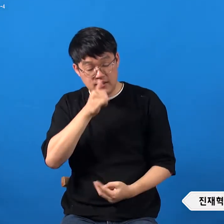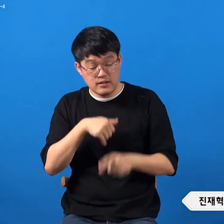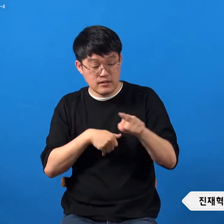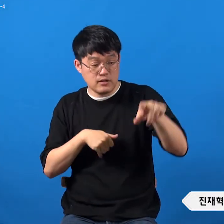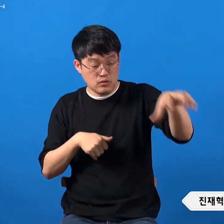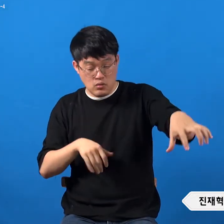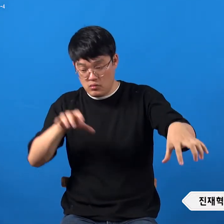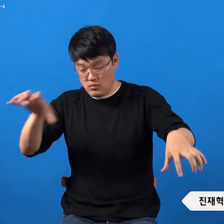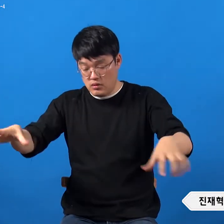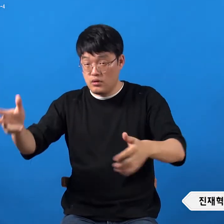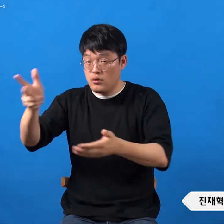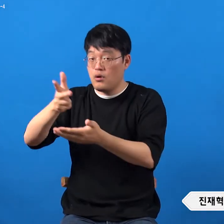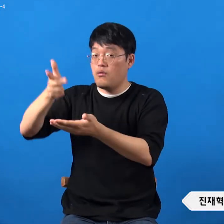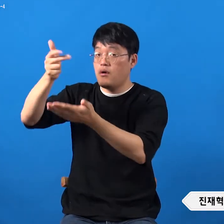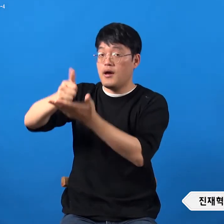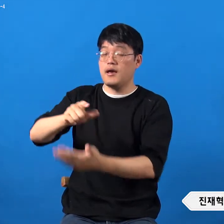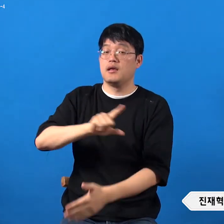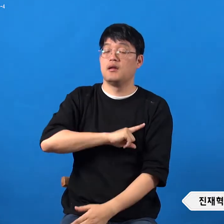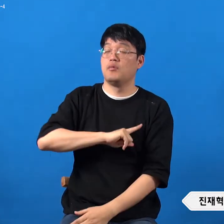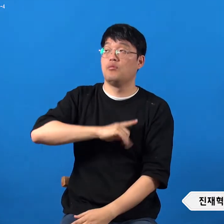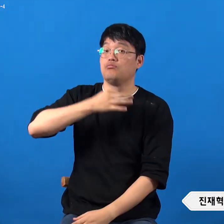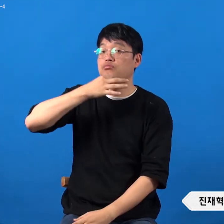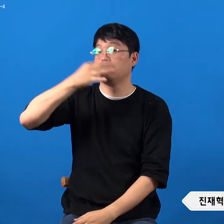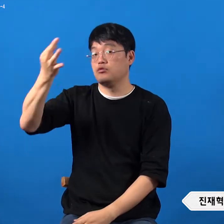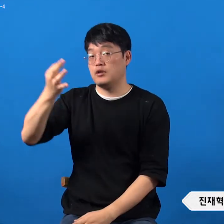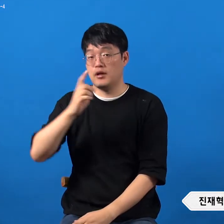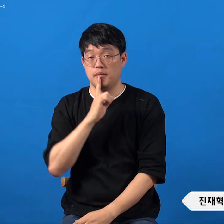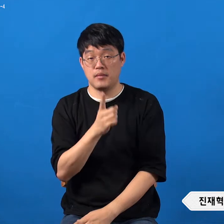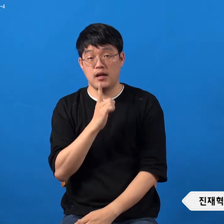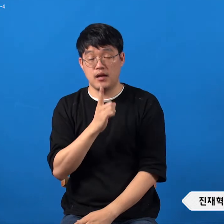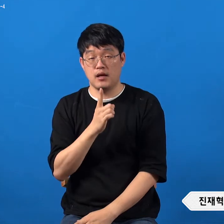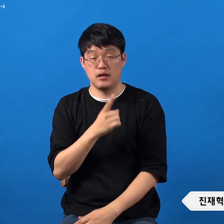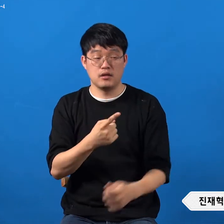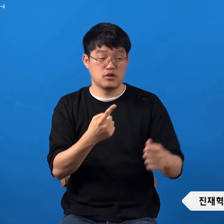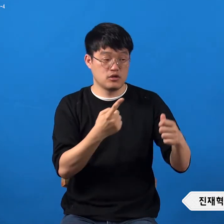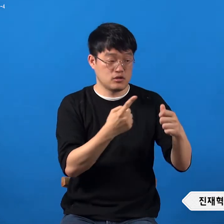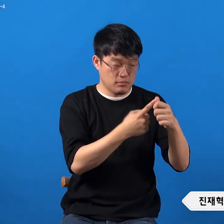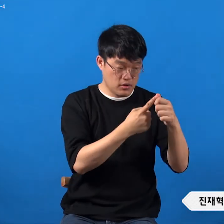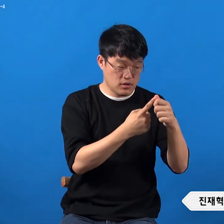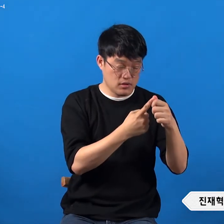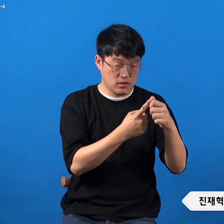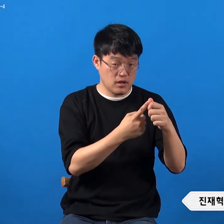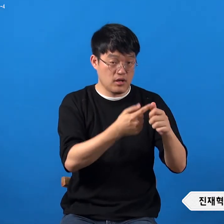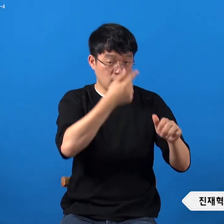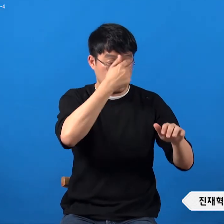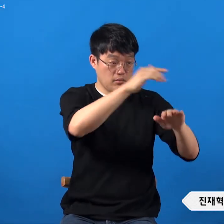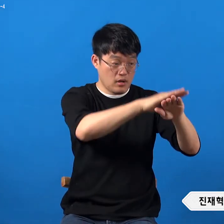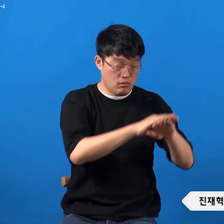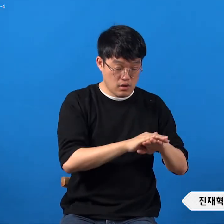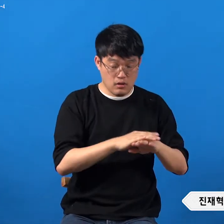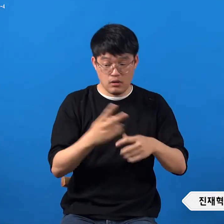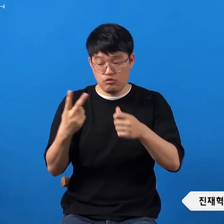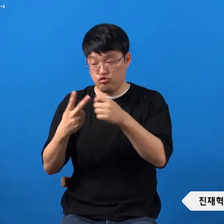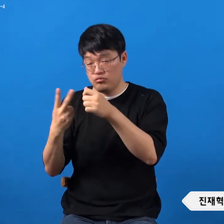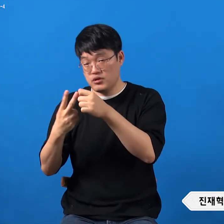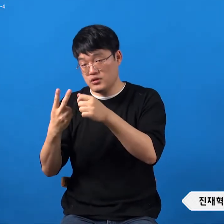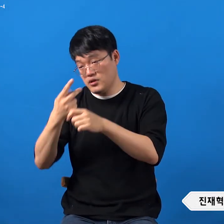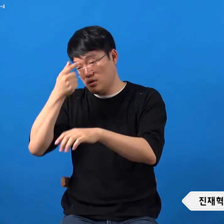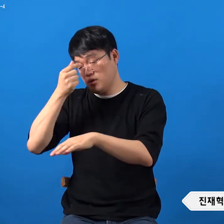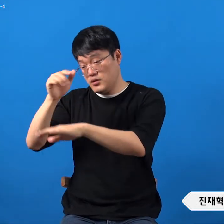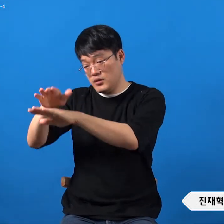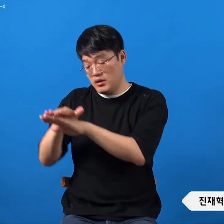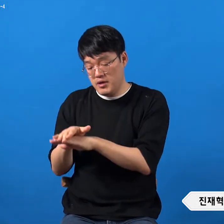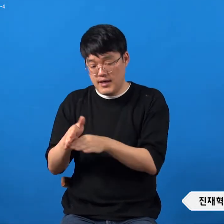그런데 거기서 여호와의 이름을 불렀다라고 성경은 말씀합니다. 이 첫 번째